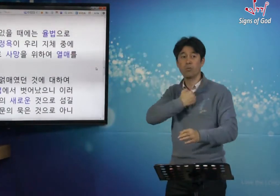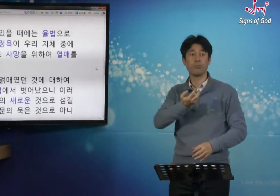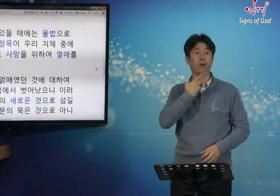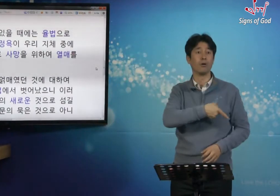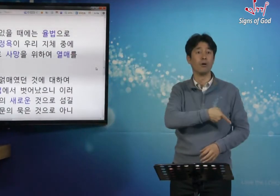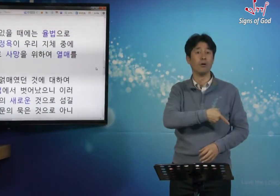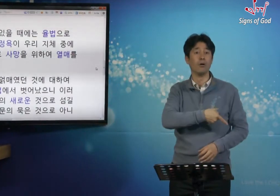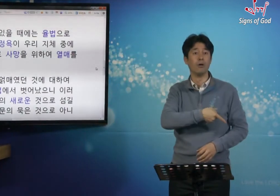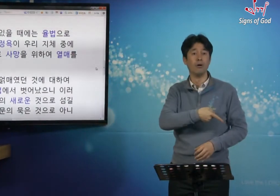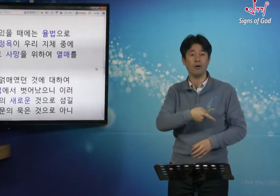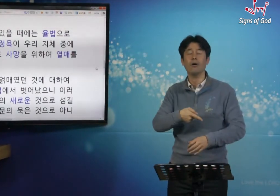이상